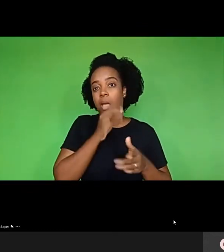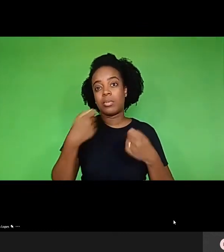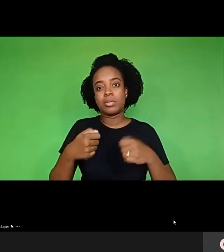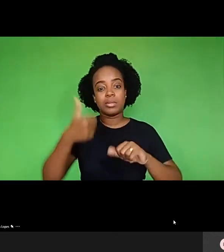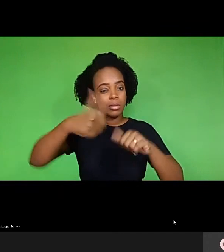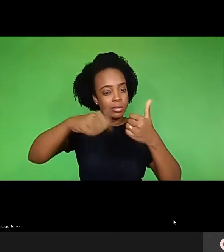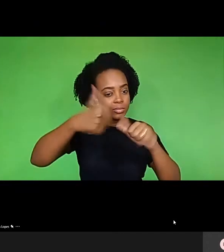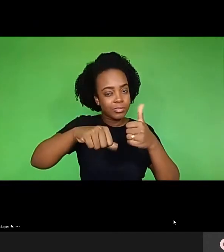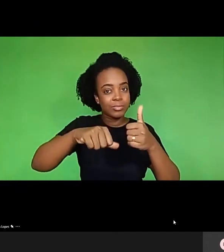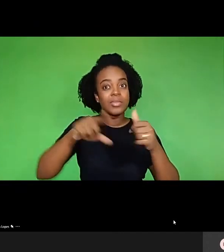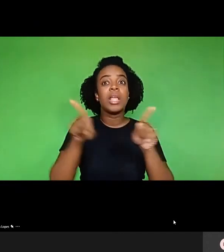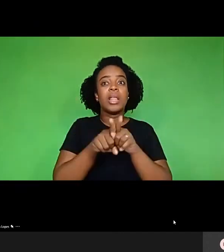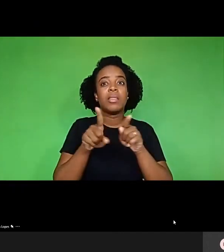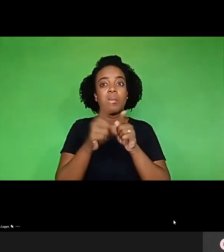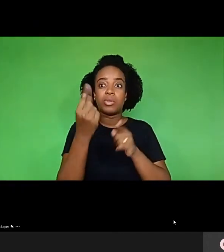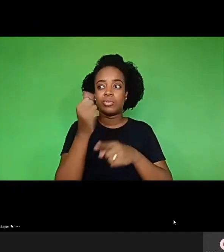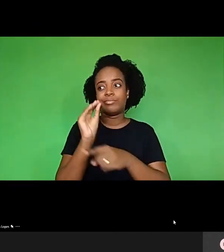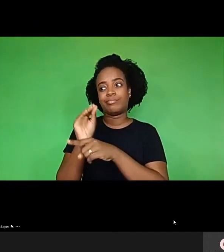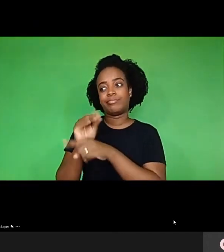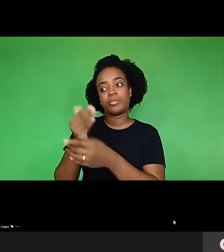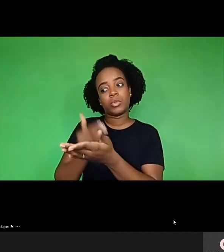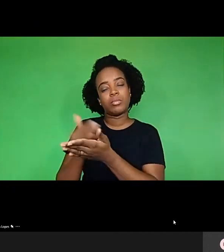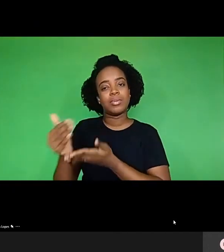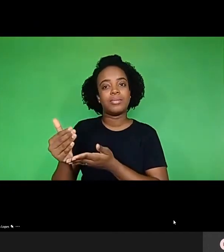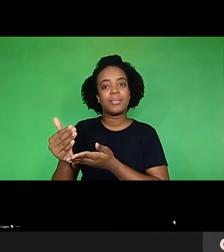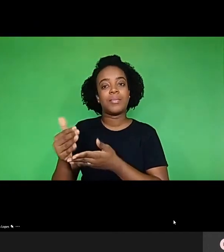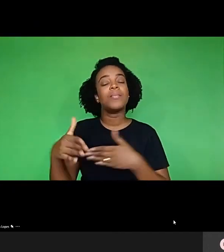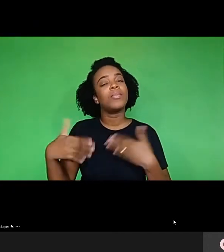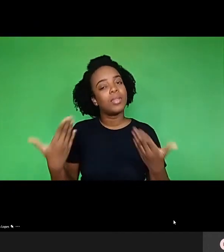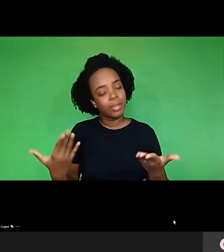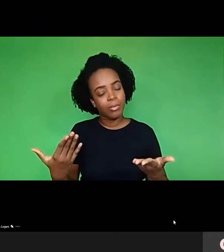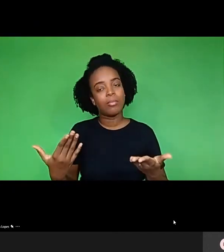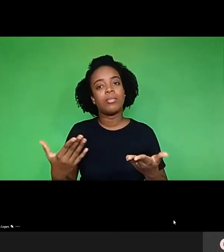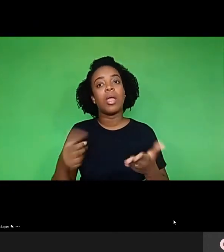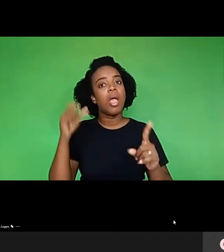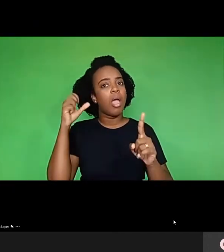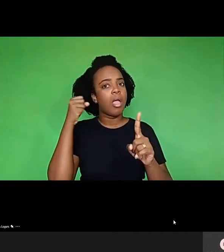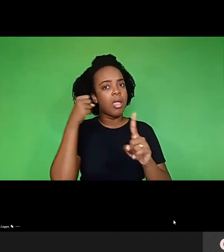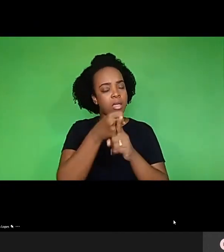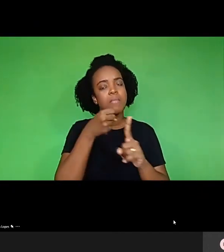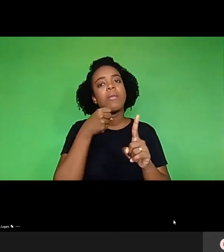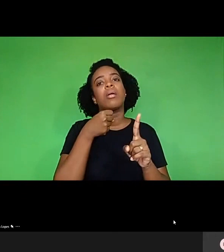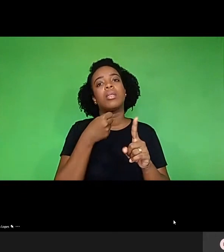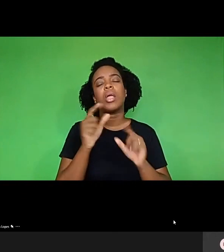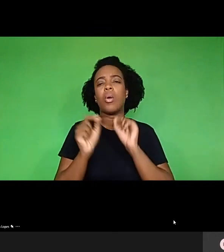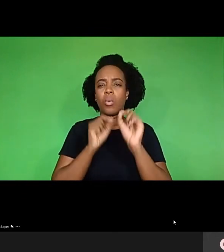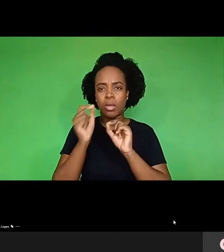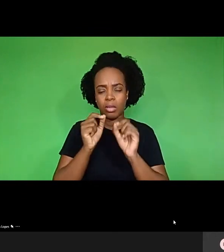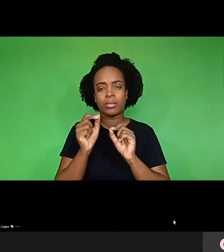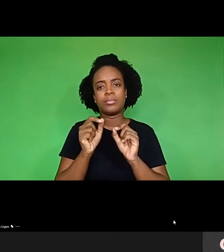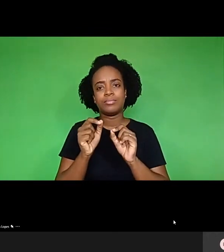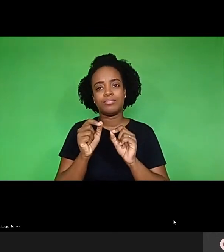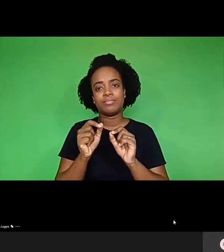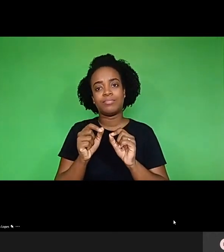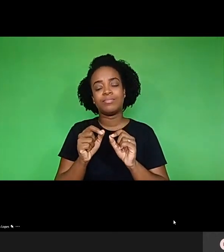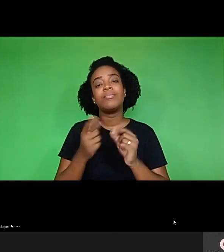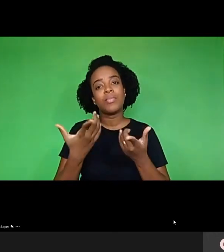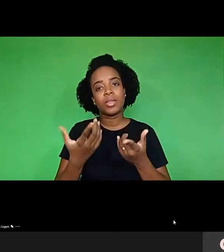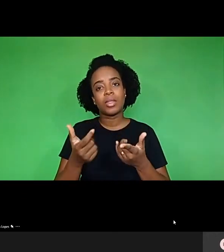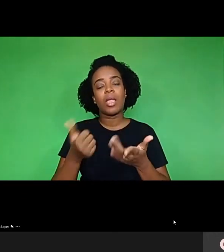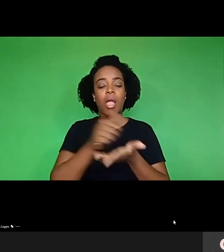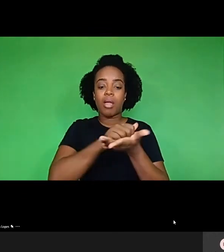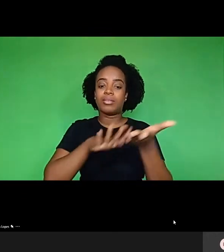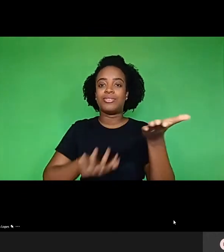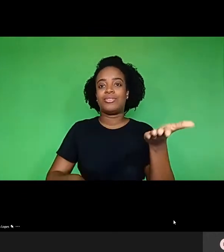a receber. Porque isso, logicamente, vai impactar em relação ao desempenho das